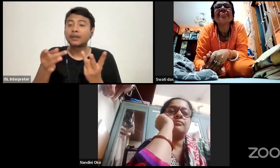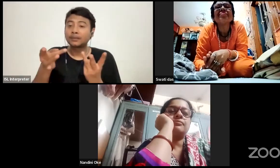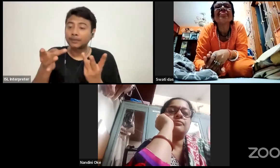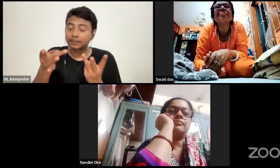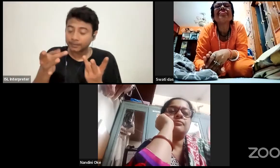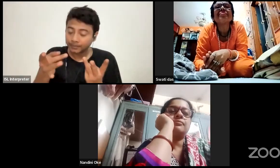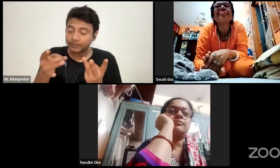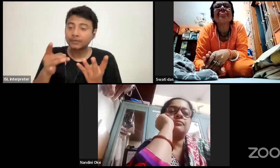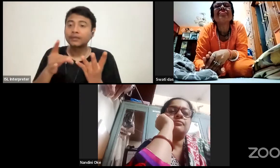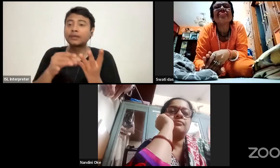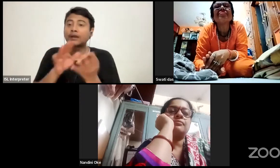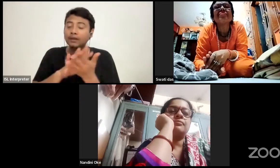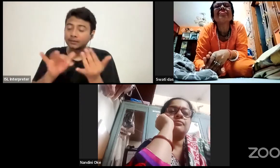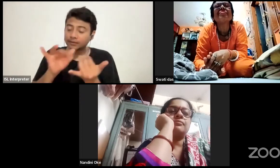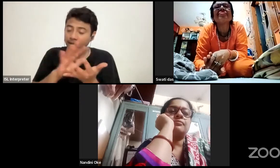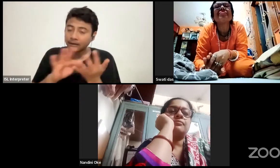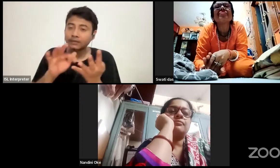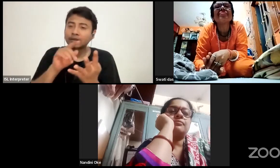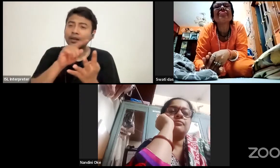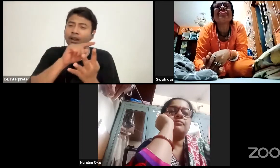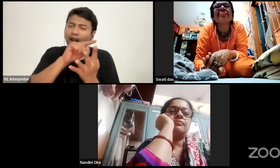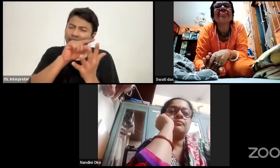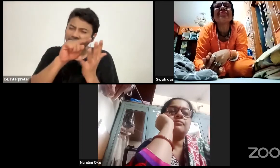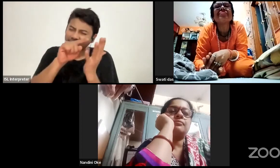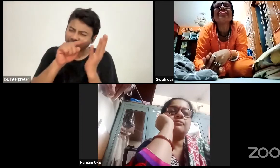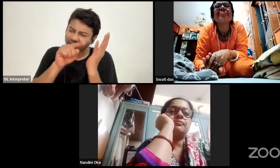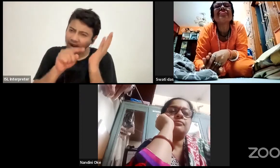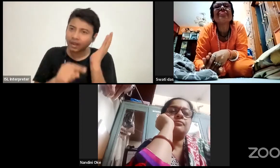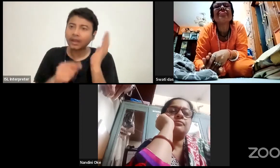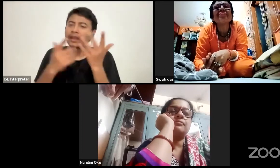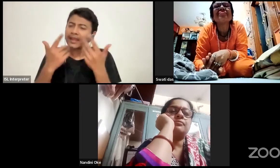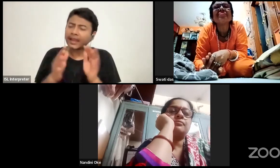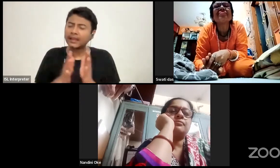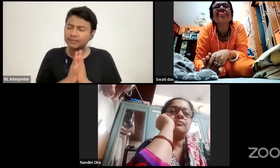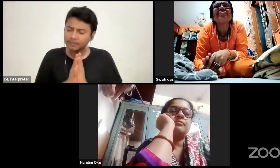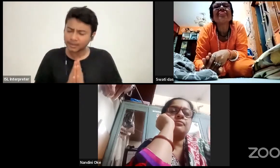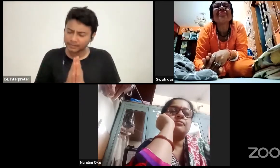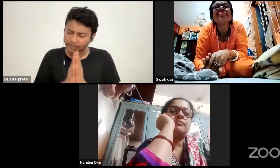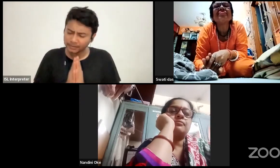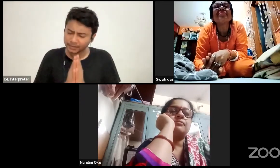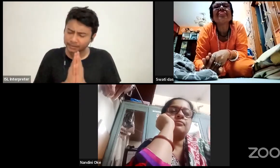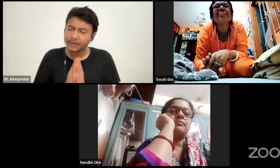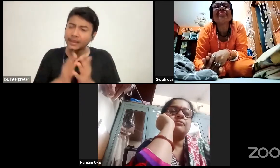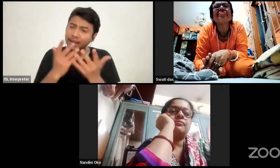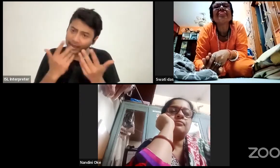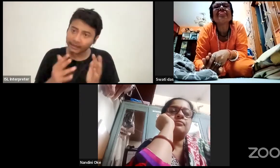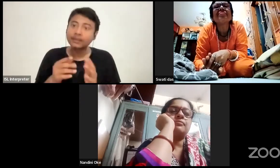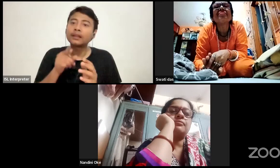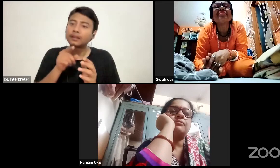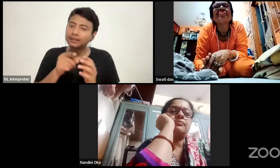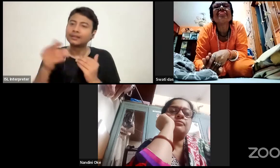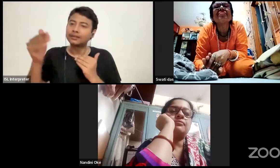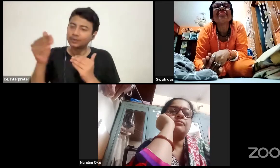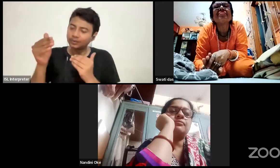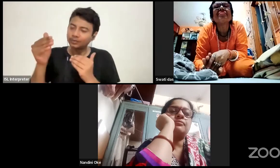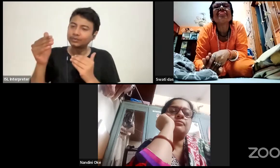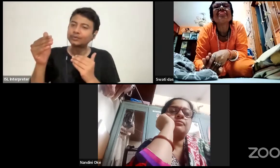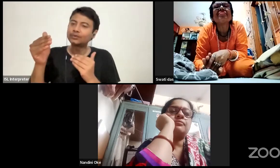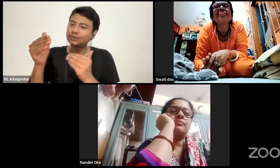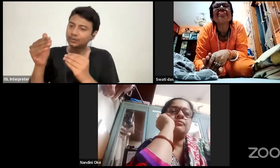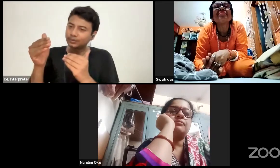लास्ट आपको कृष्ण भक्ति तक ही लेके जाएंगी, या तो इस जन्म में, या अगले जन्म में, या उससे अगले जन्म